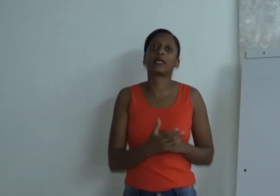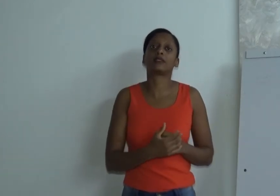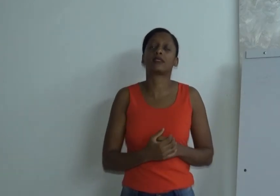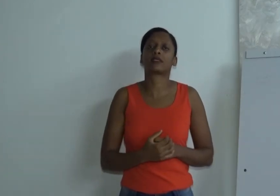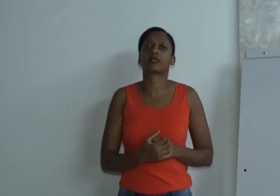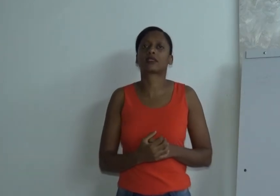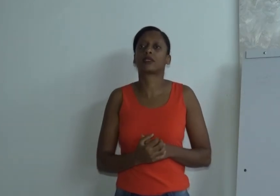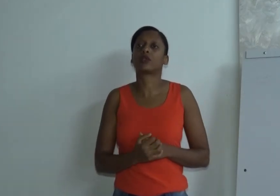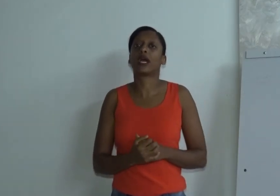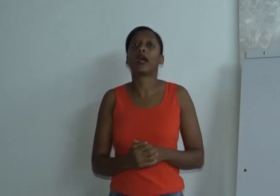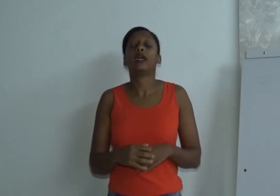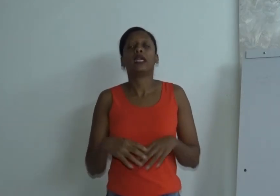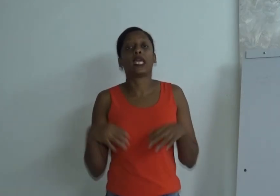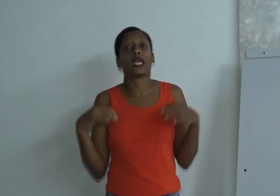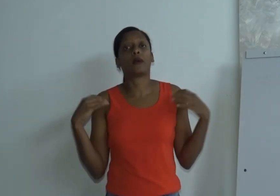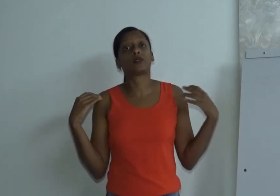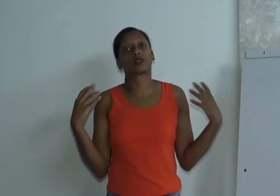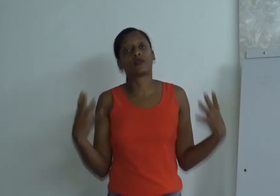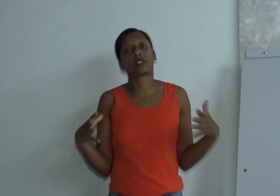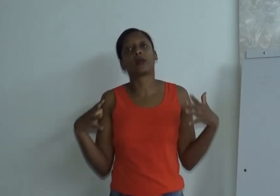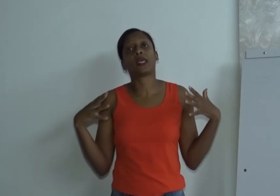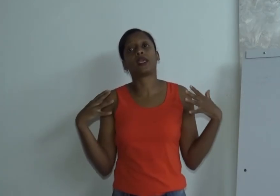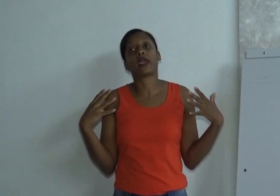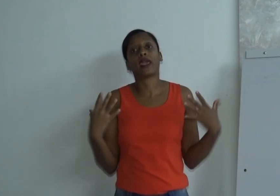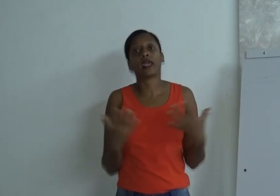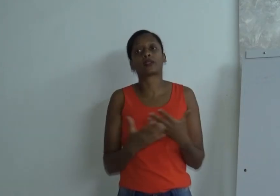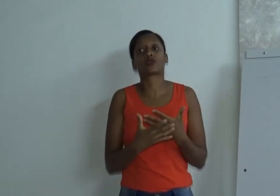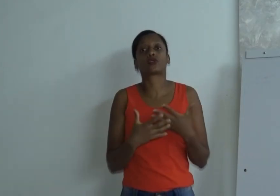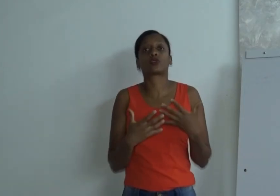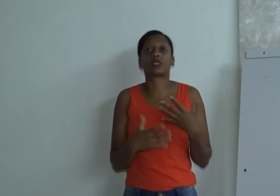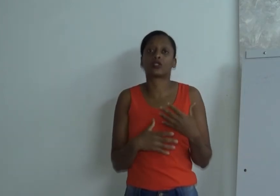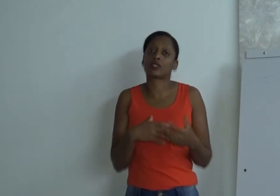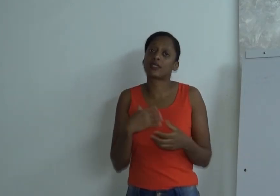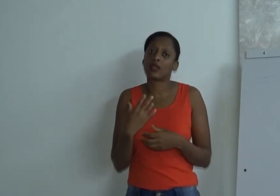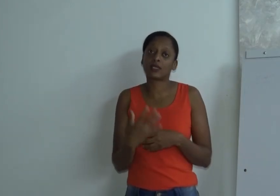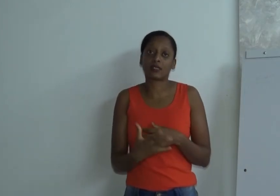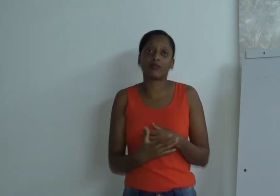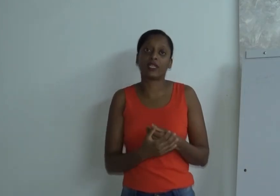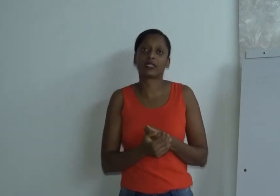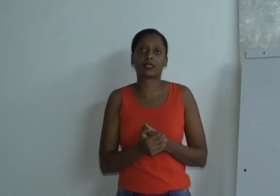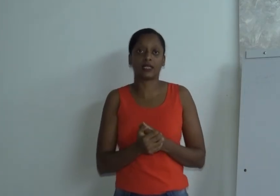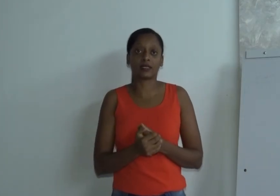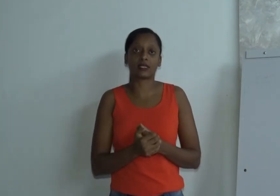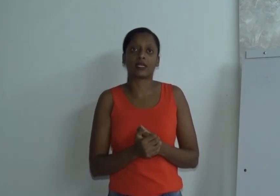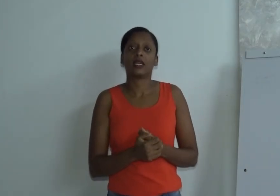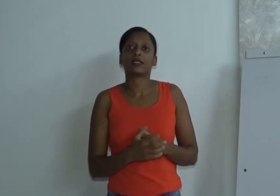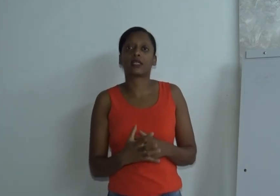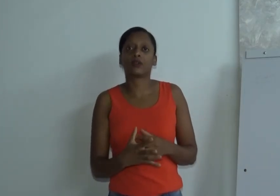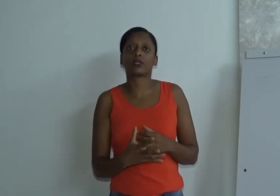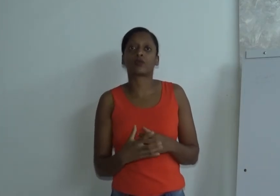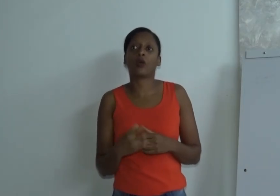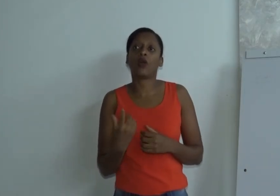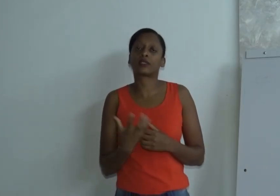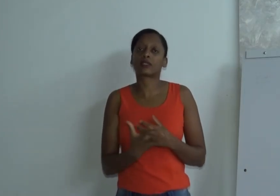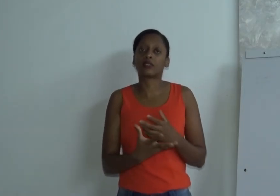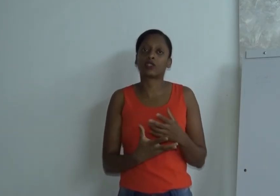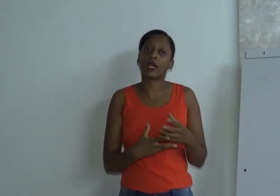matriz extracelular e reabsorver também restos, ou seja, células envelhecidas, células mortas que